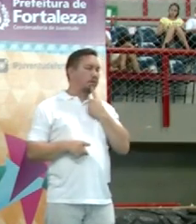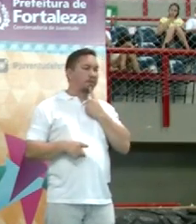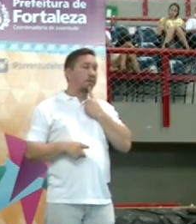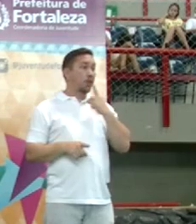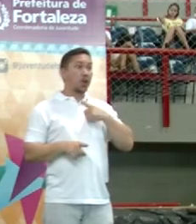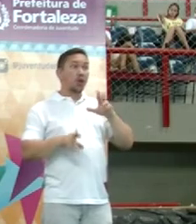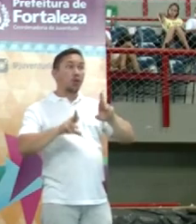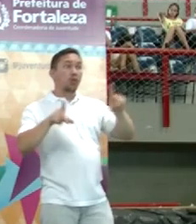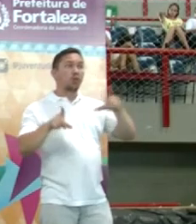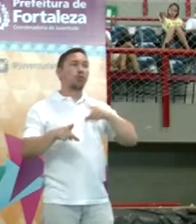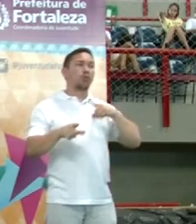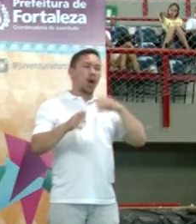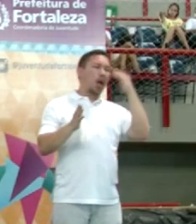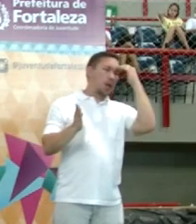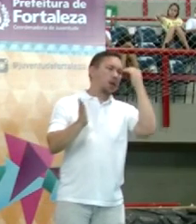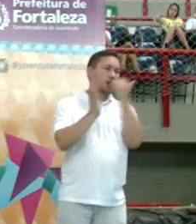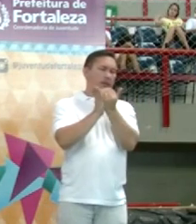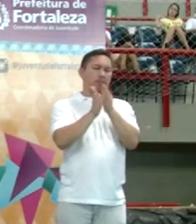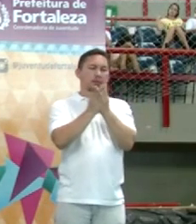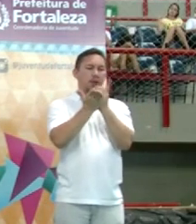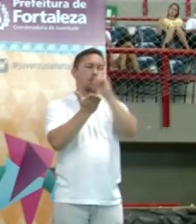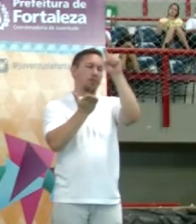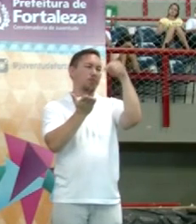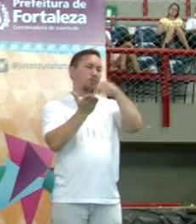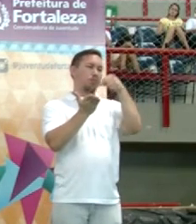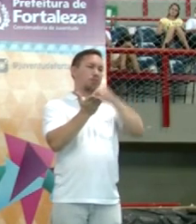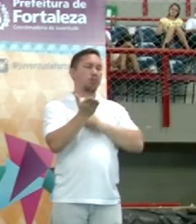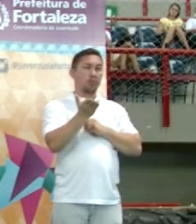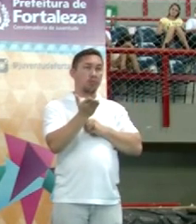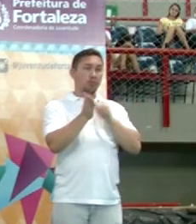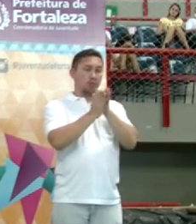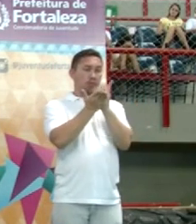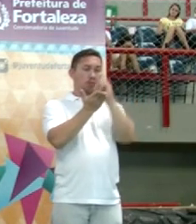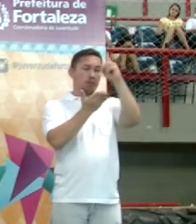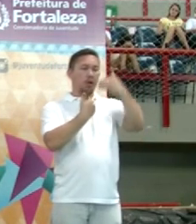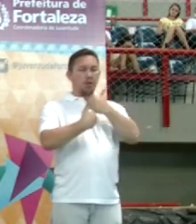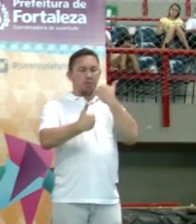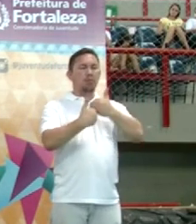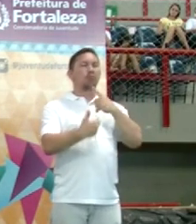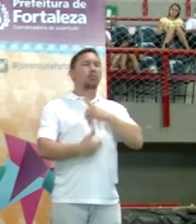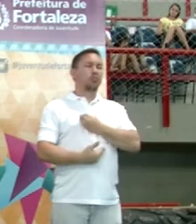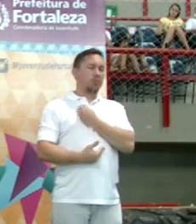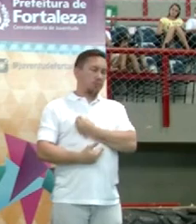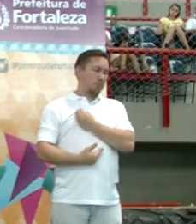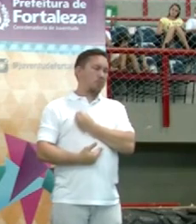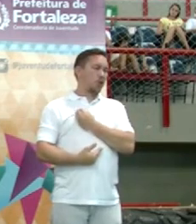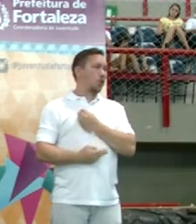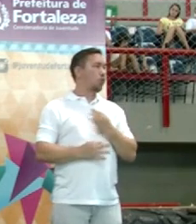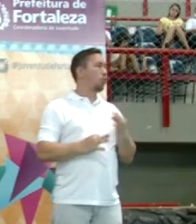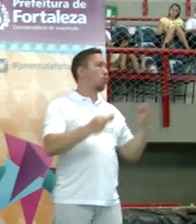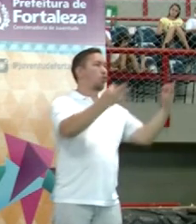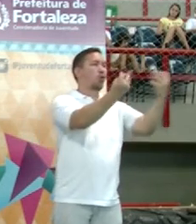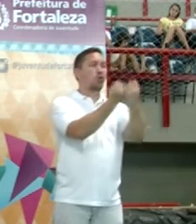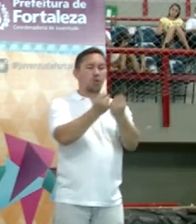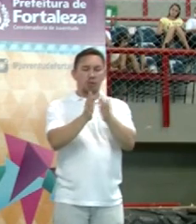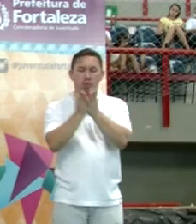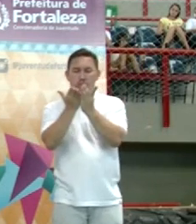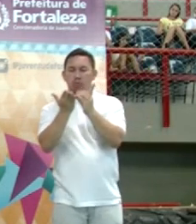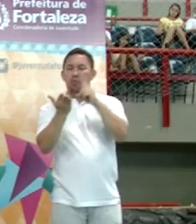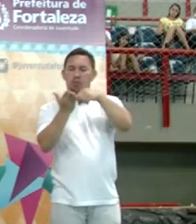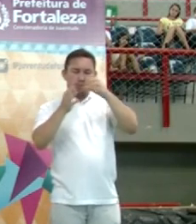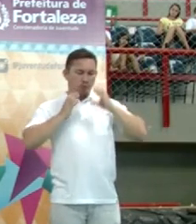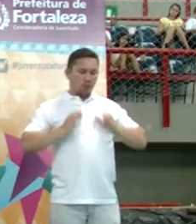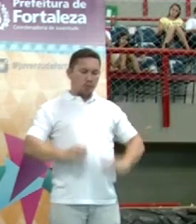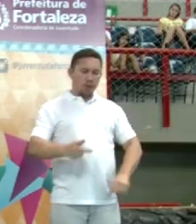coisa em comum, eles seguem a Bíblia. Então pelo menos eles têm um livro de orientação, que é a Bíblia. A Bíblia fala como é o